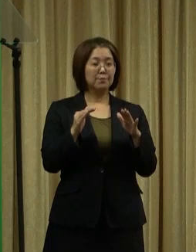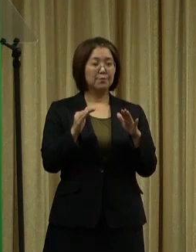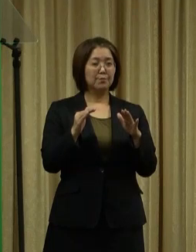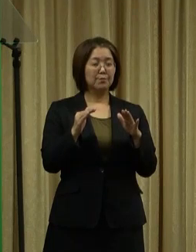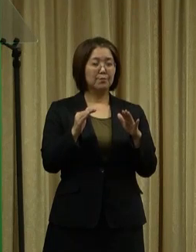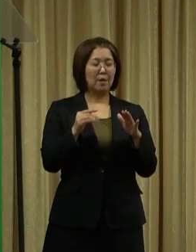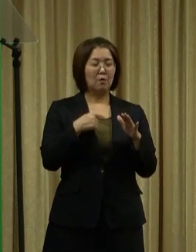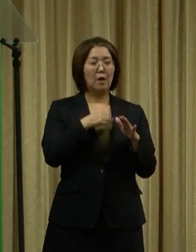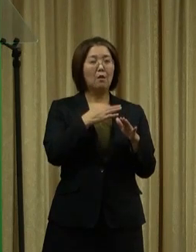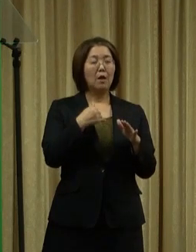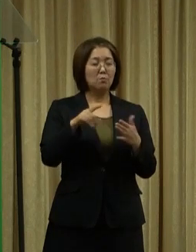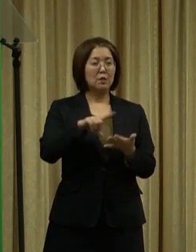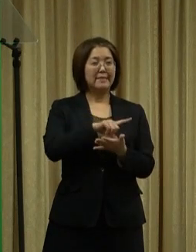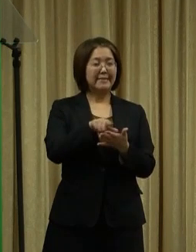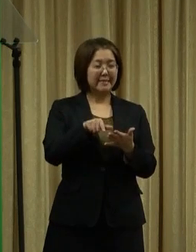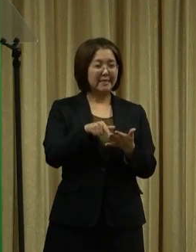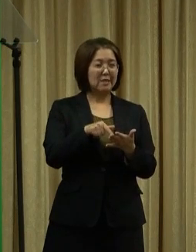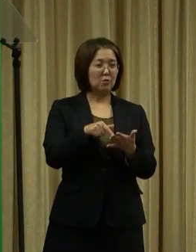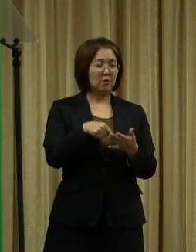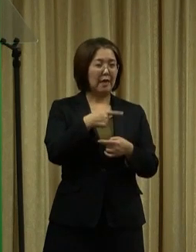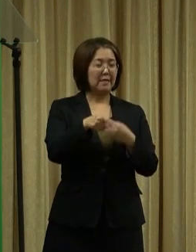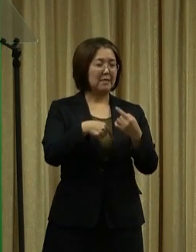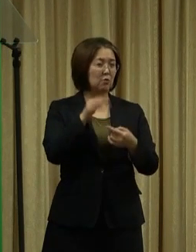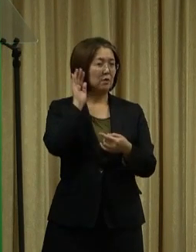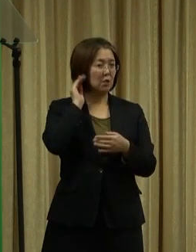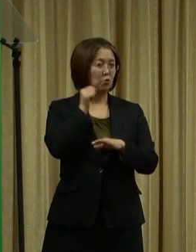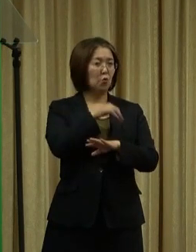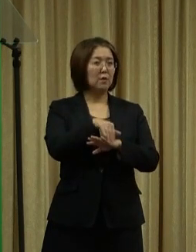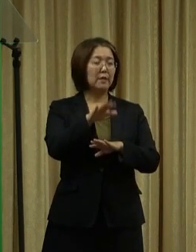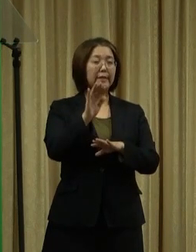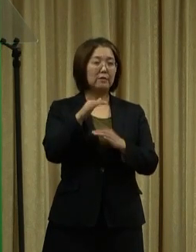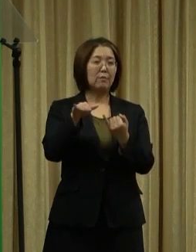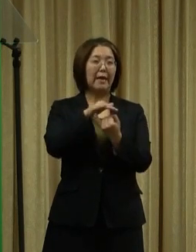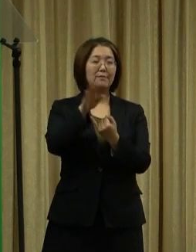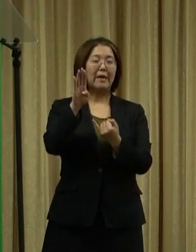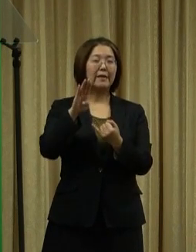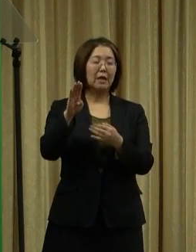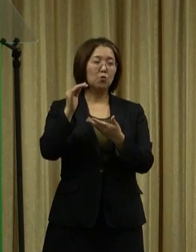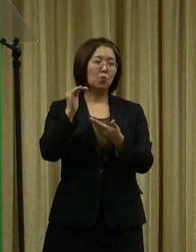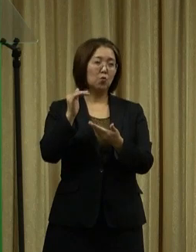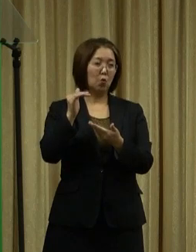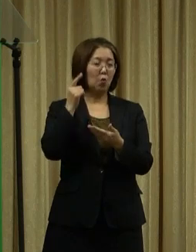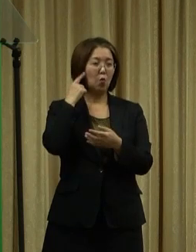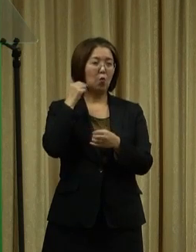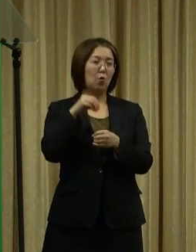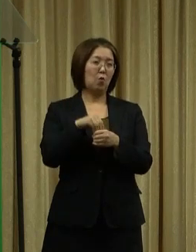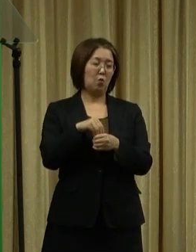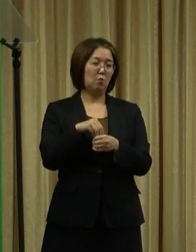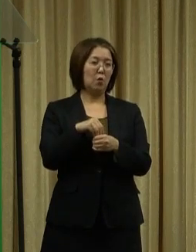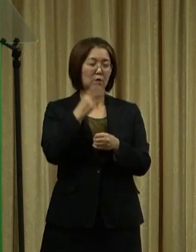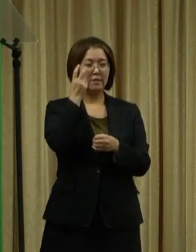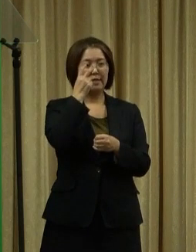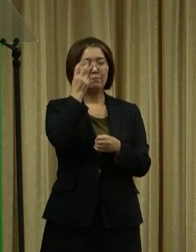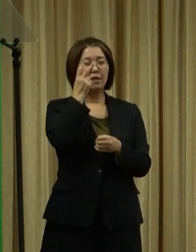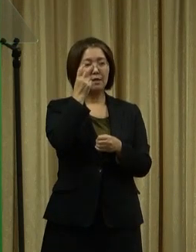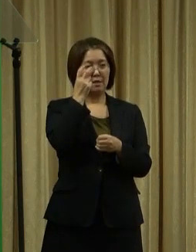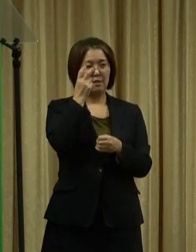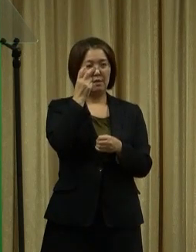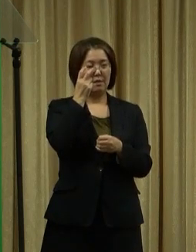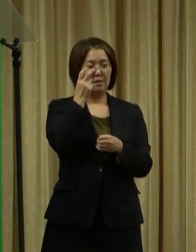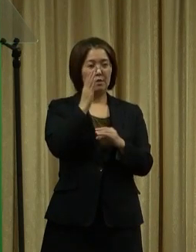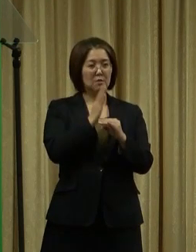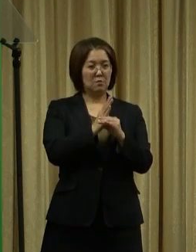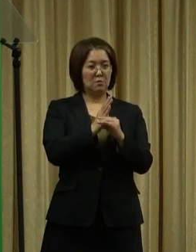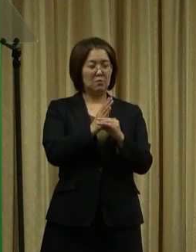もともと我々も地域の声を聞くつもりにしておりますが、この愛媛県のことなども今調べてもらっている